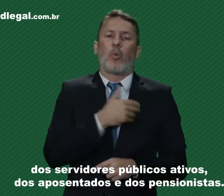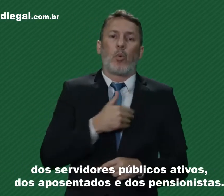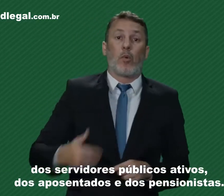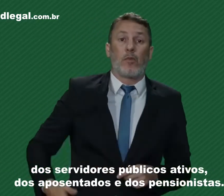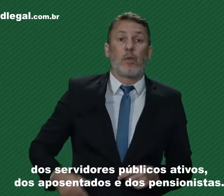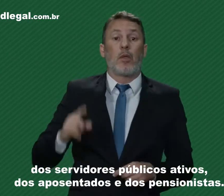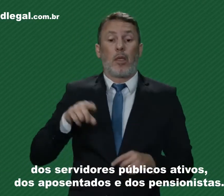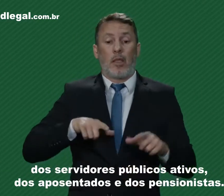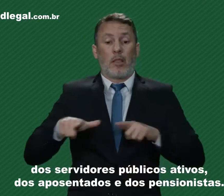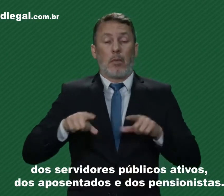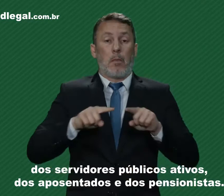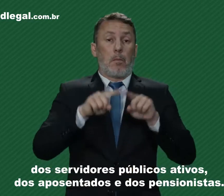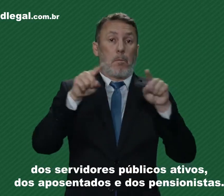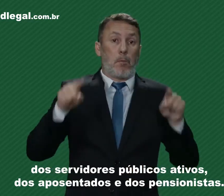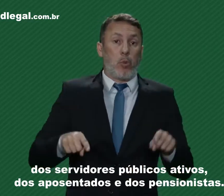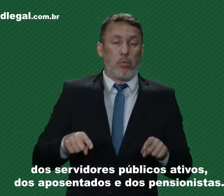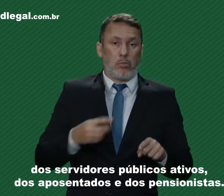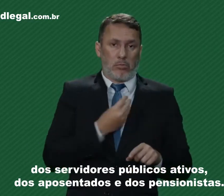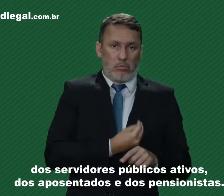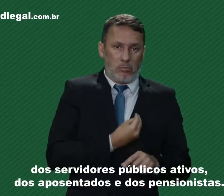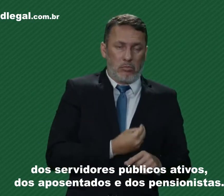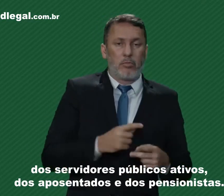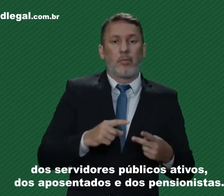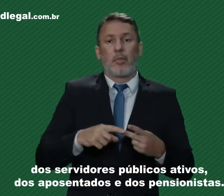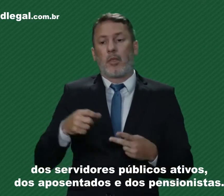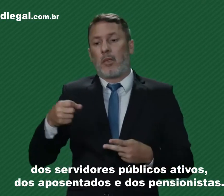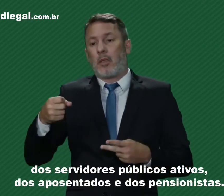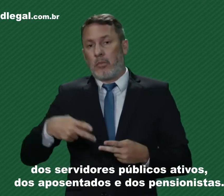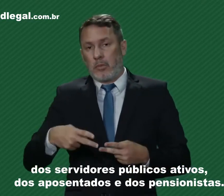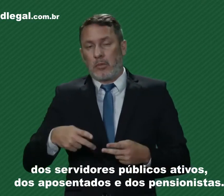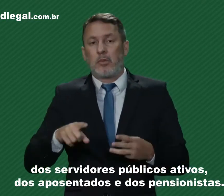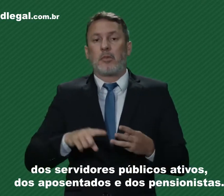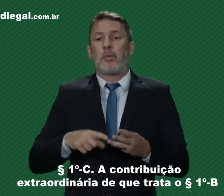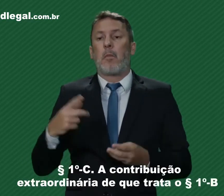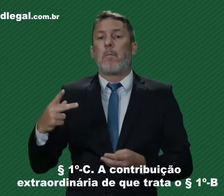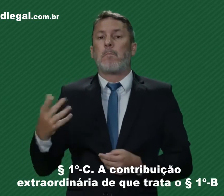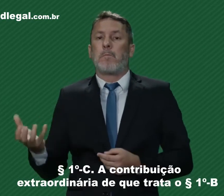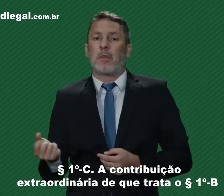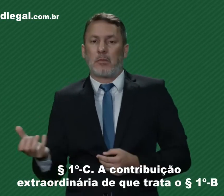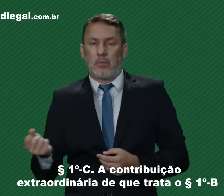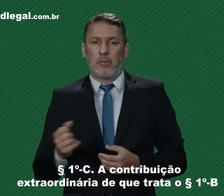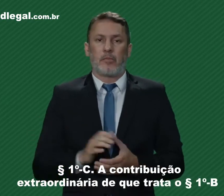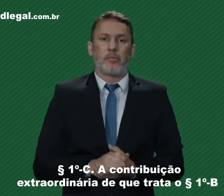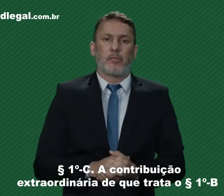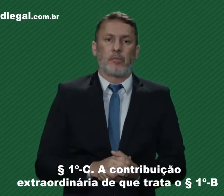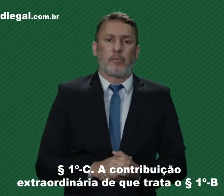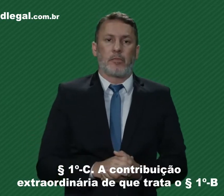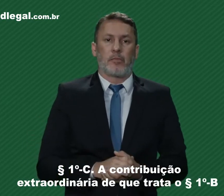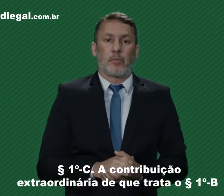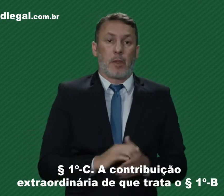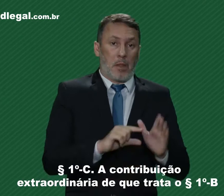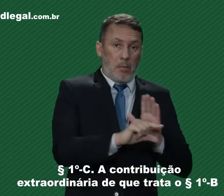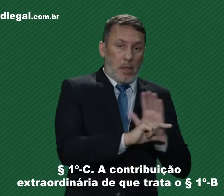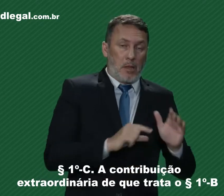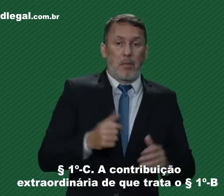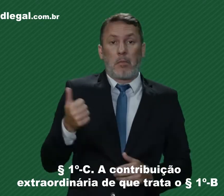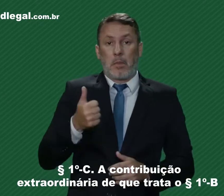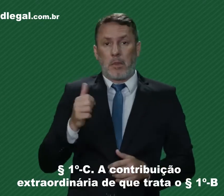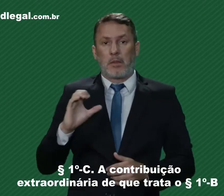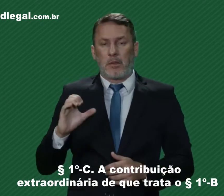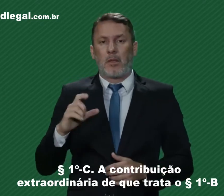dos servidores públicos ativos, dos aposentados e dos pensionistas. Parágrafo 1º-C. A